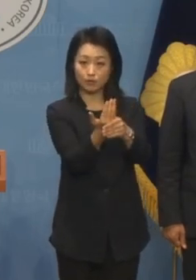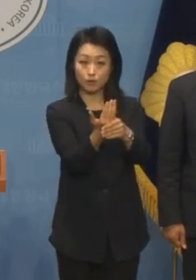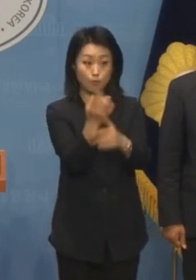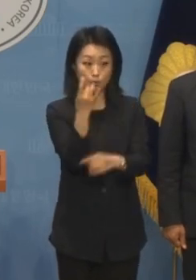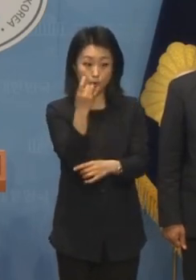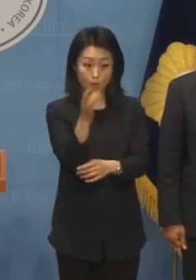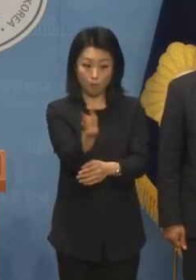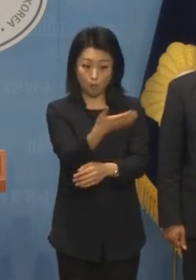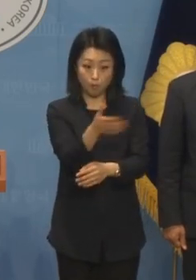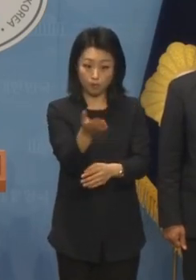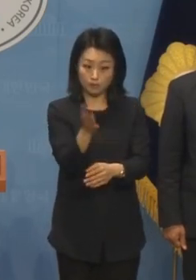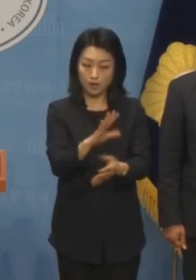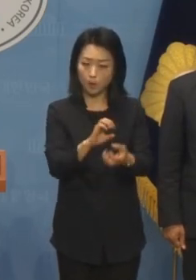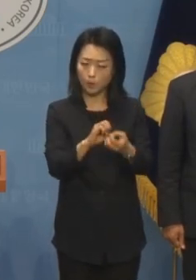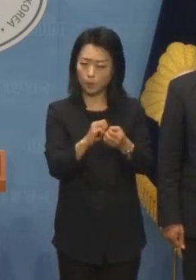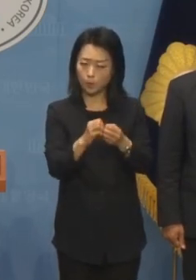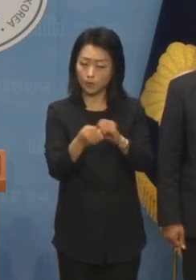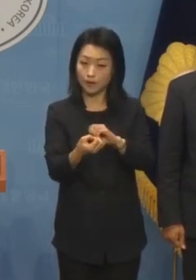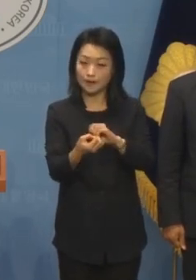것처럼 조작해온,